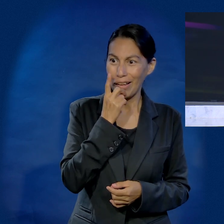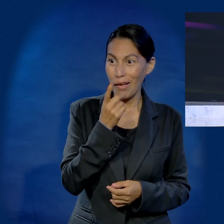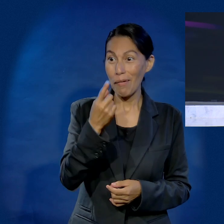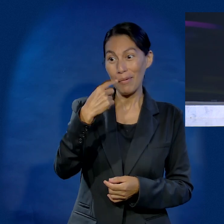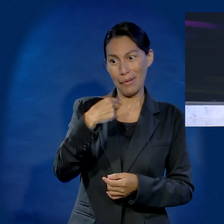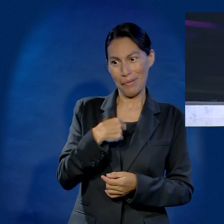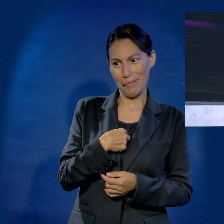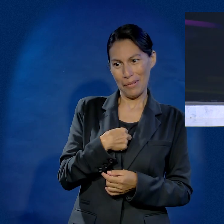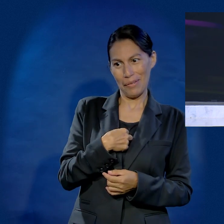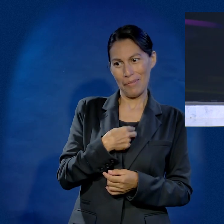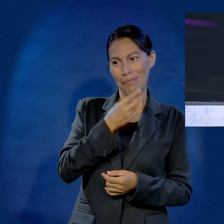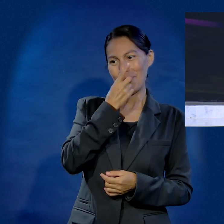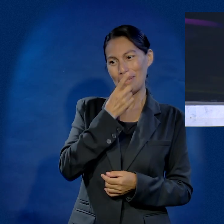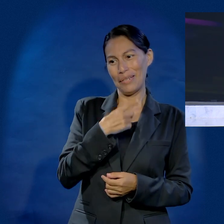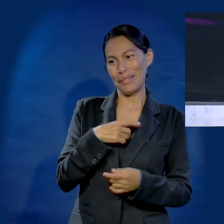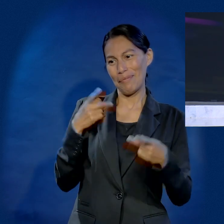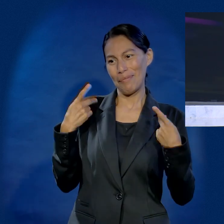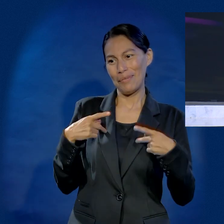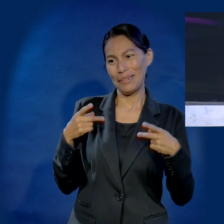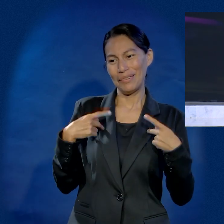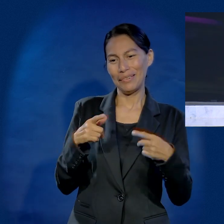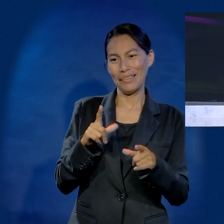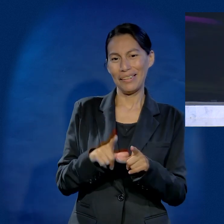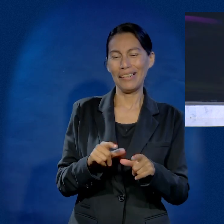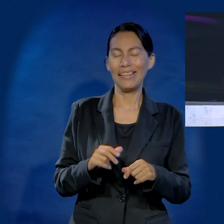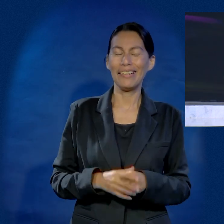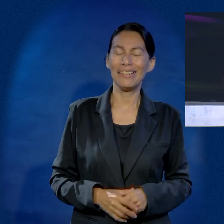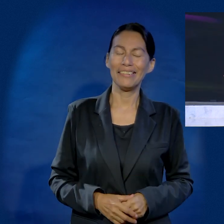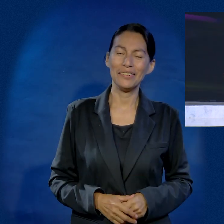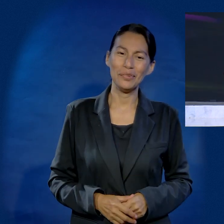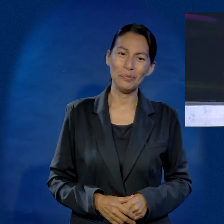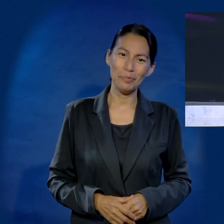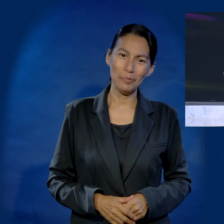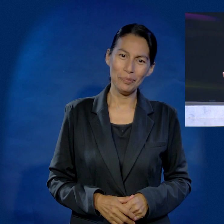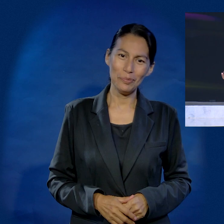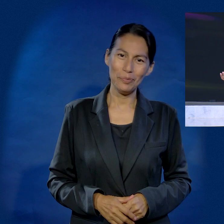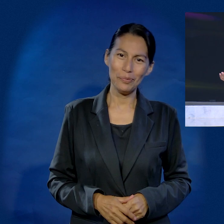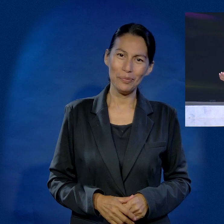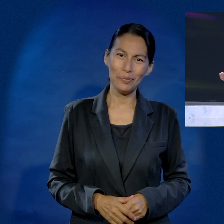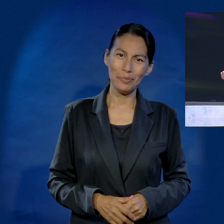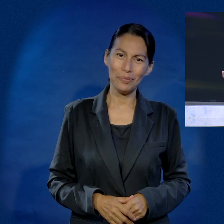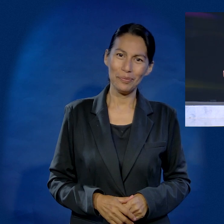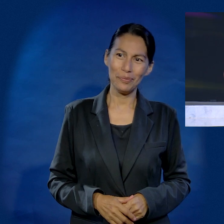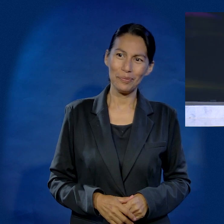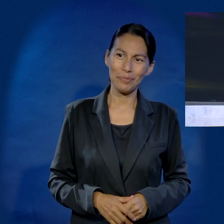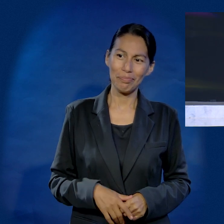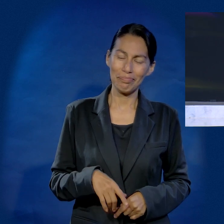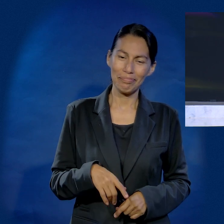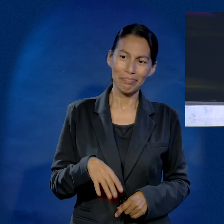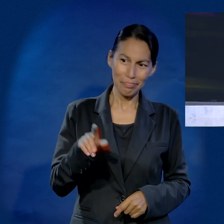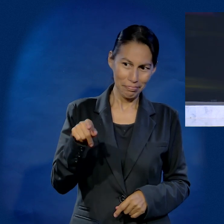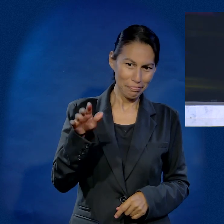Y agregó la estocada final. Si fuera para mí, me lo dirían personalmente.